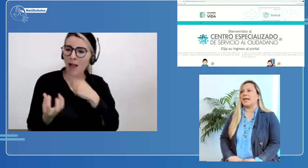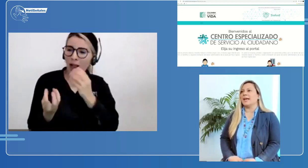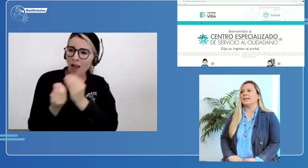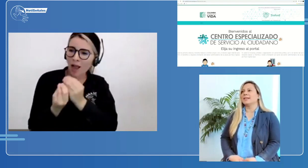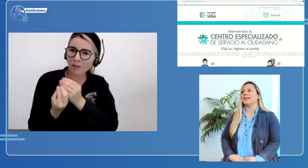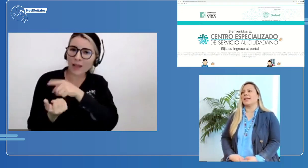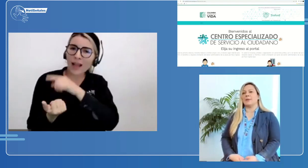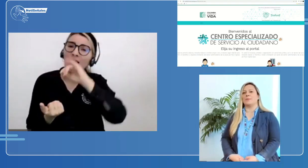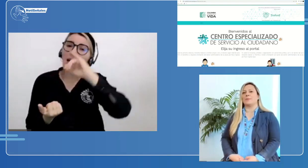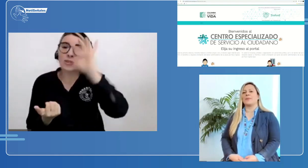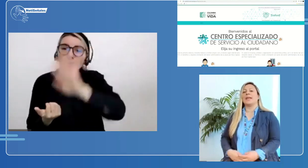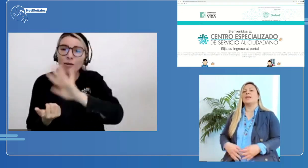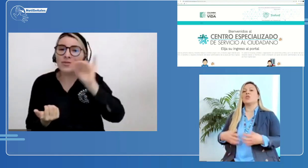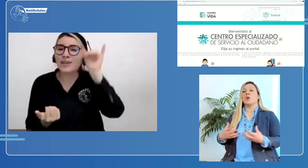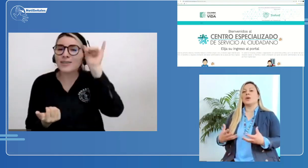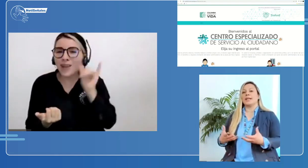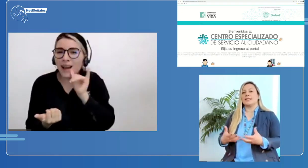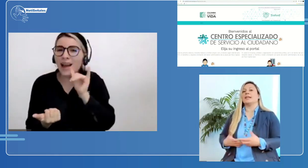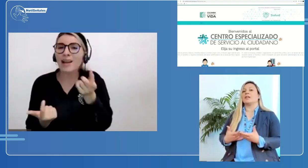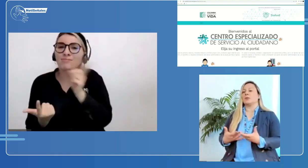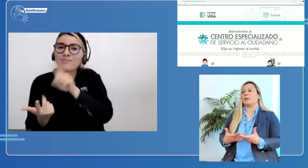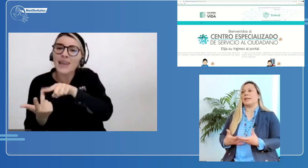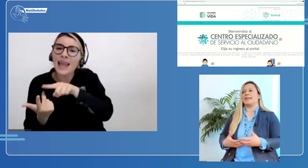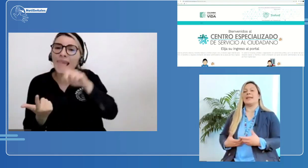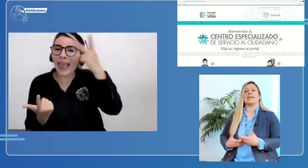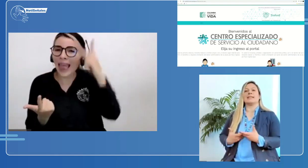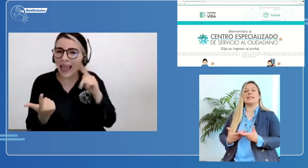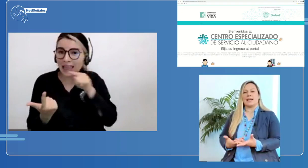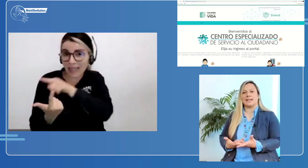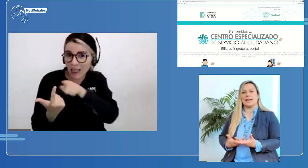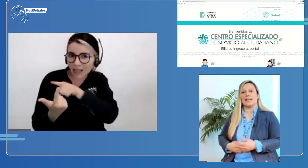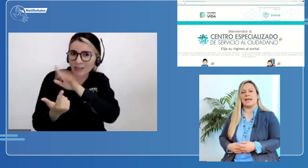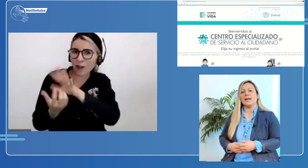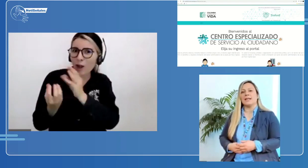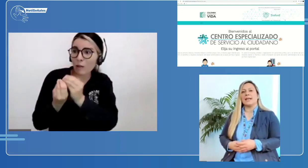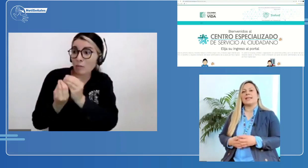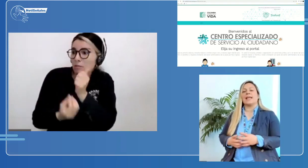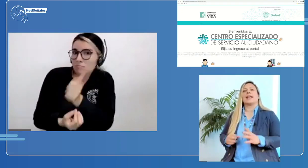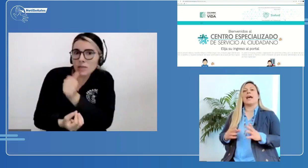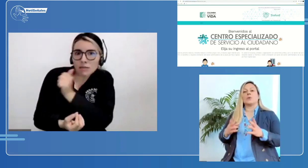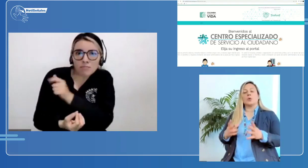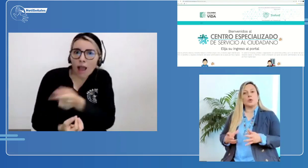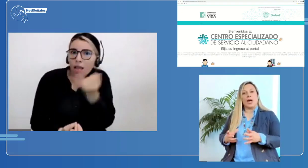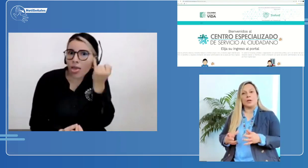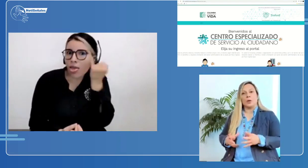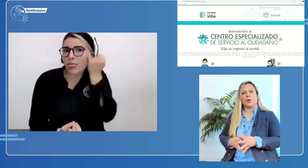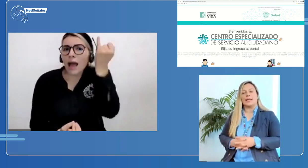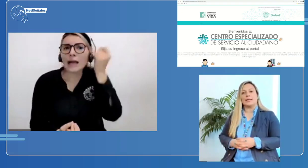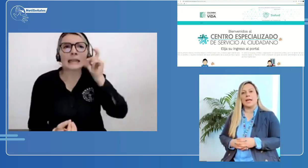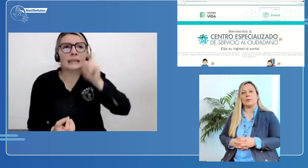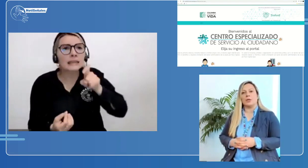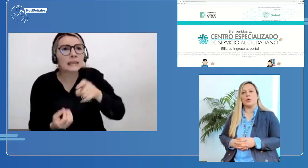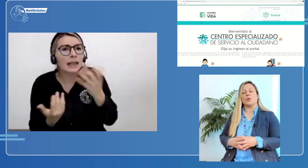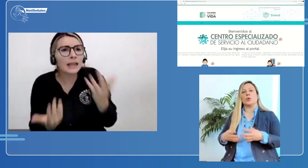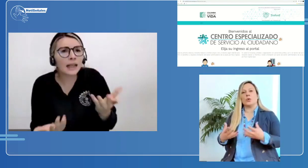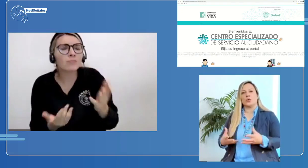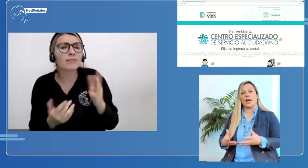Joanita, son quienes, naturalmente, de ellas nace la idea de crear un glosario de términos, un